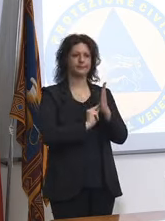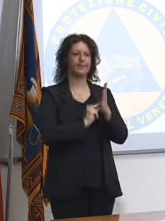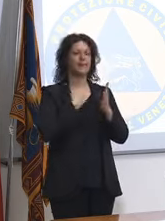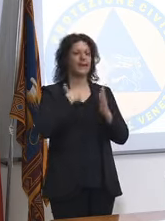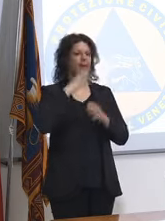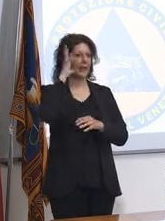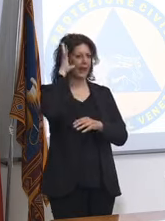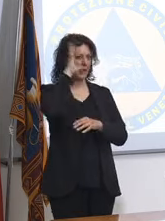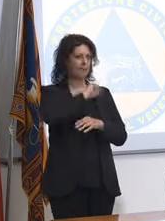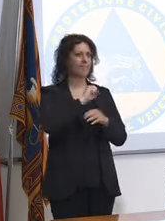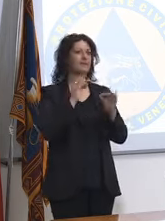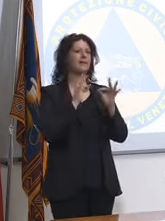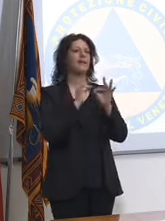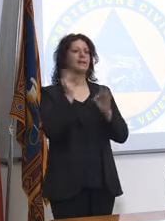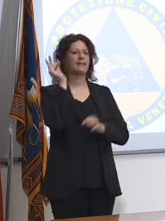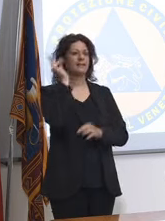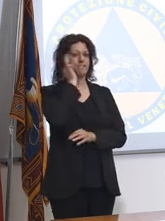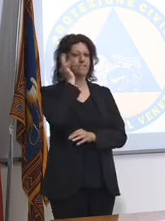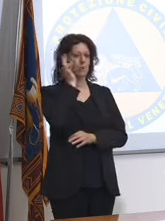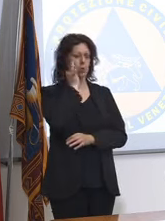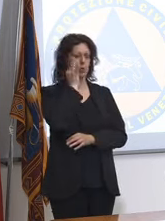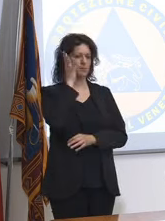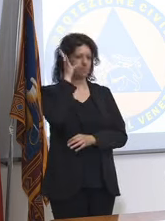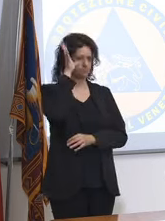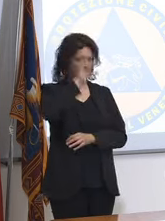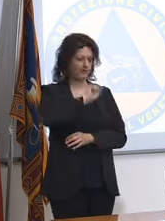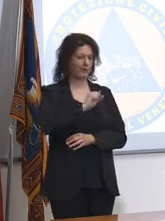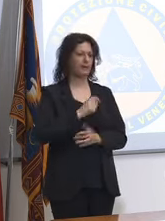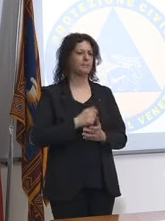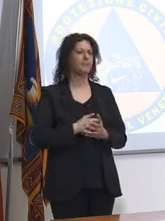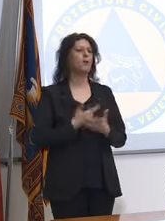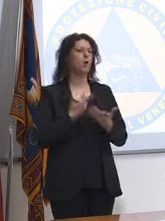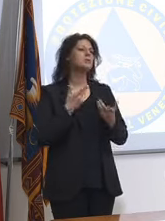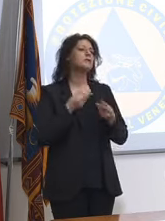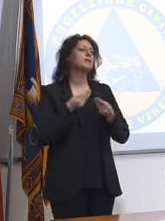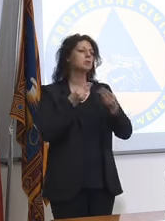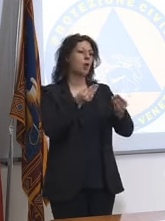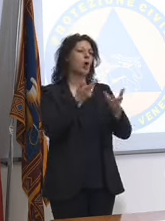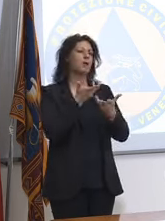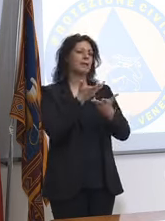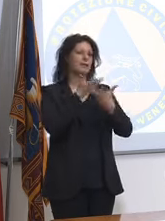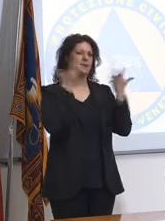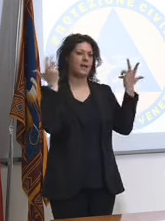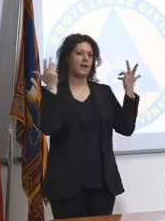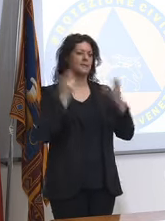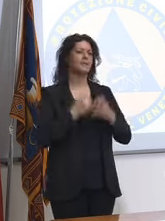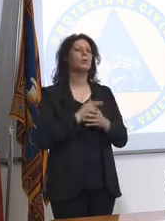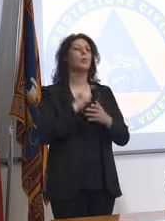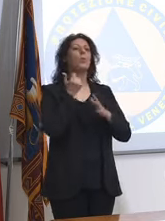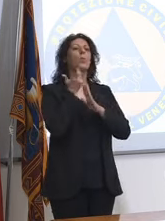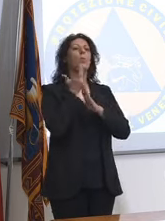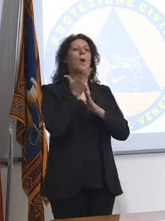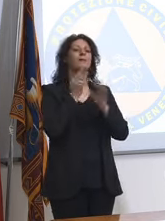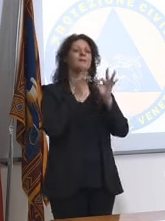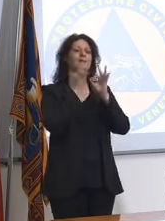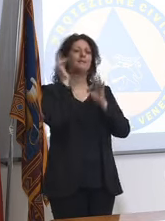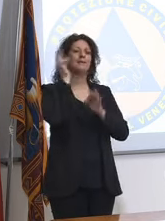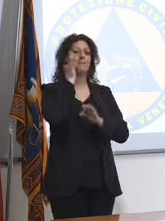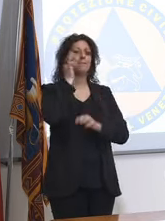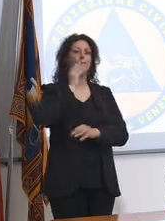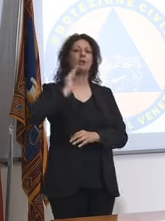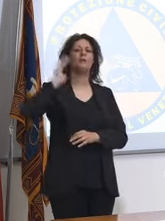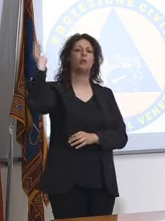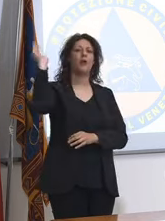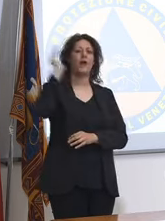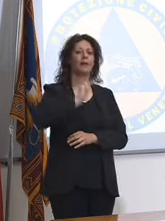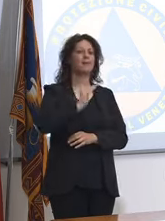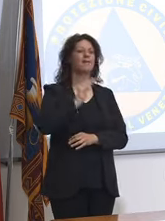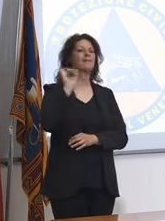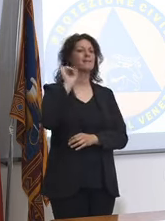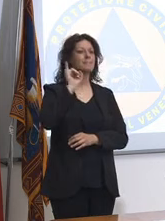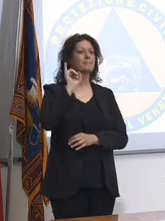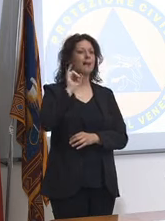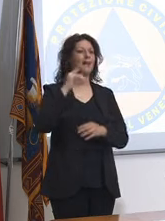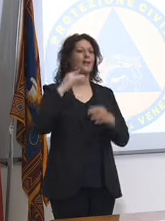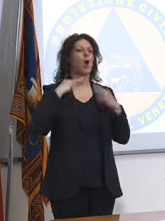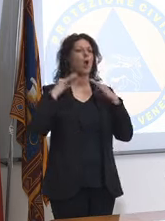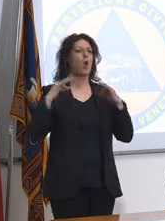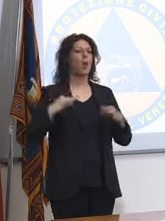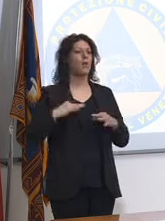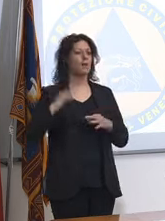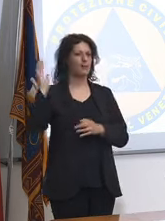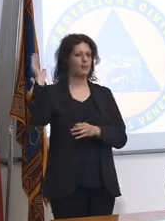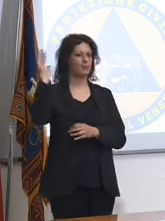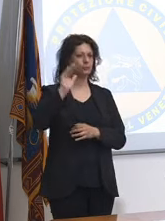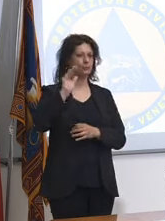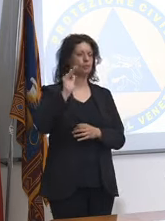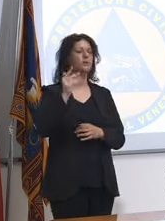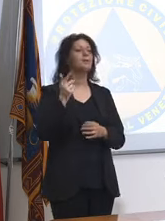direi chiudiamo qui la polemica e chiariamo quanti tamponi sono arrivati all'Imperial College, quanti reattivi, quanto. Quindi, dottor Flor, che è